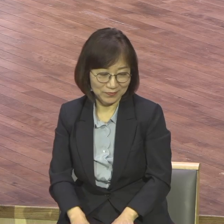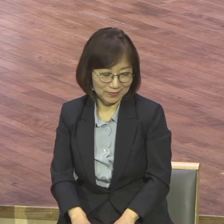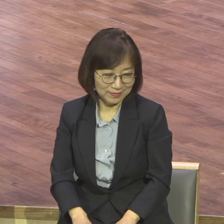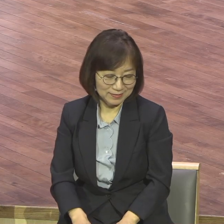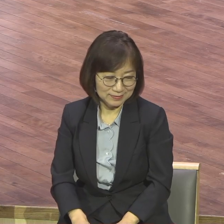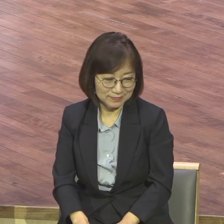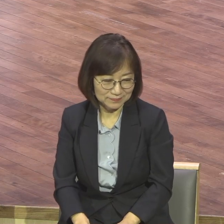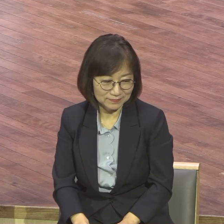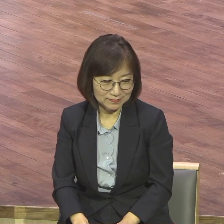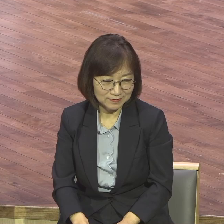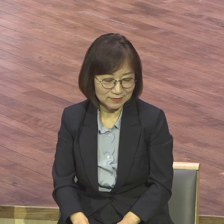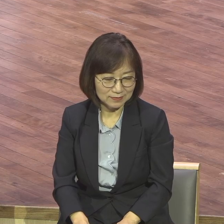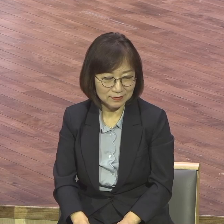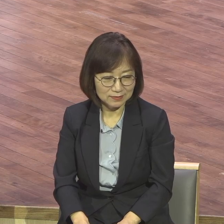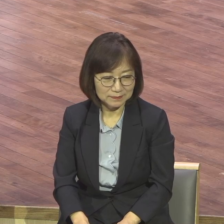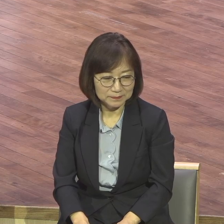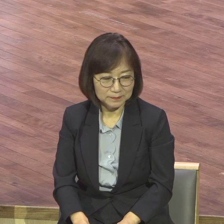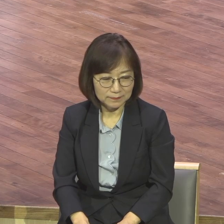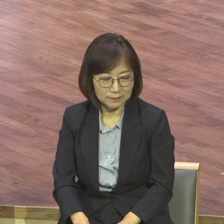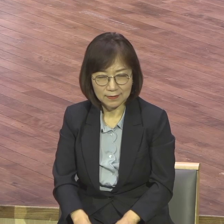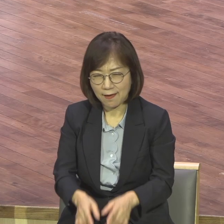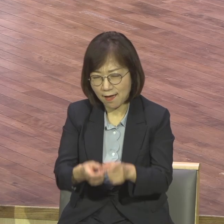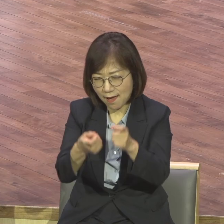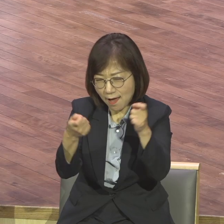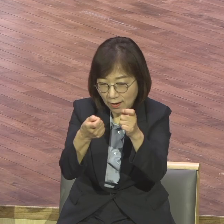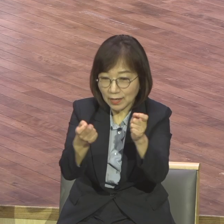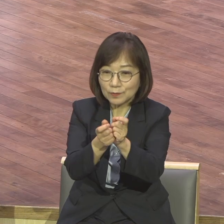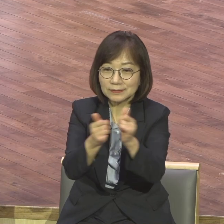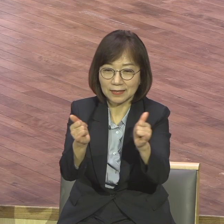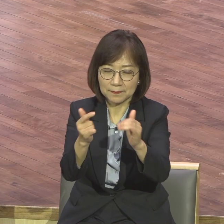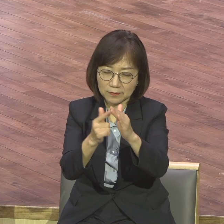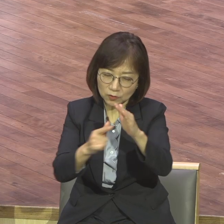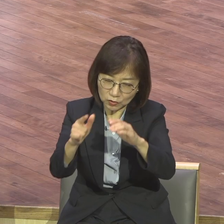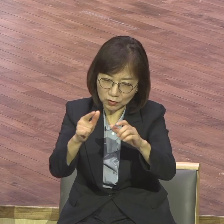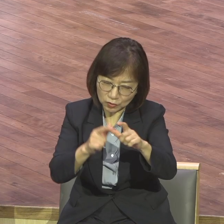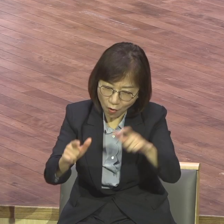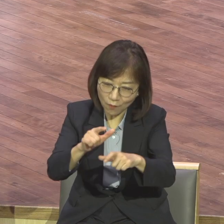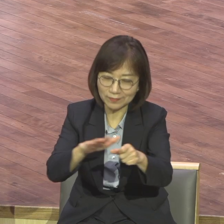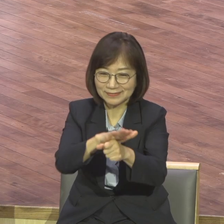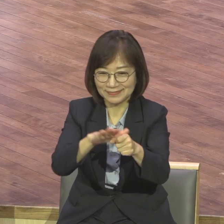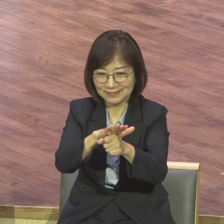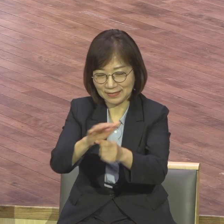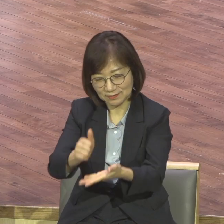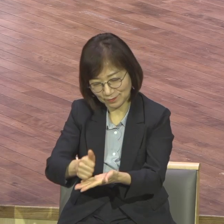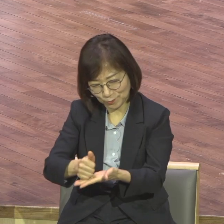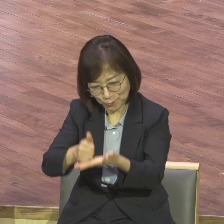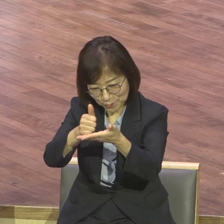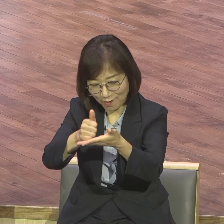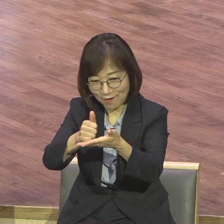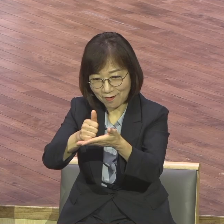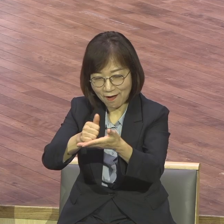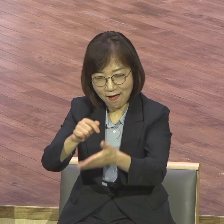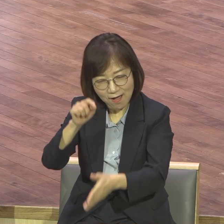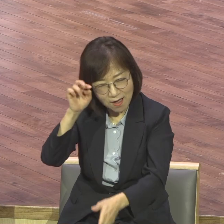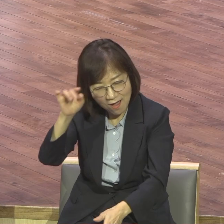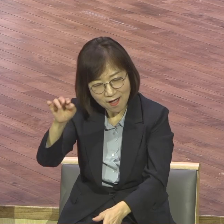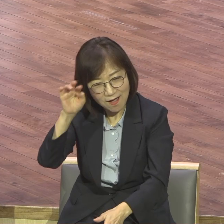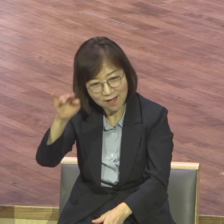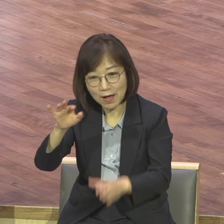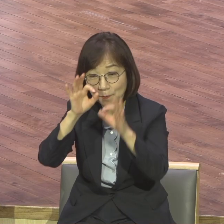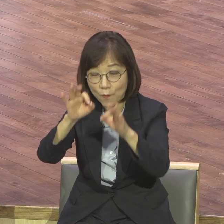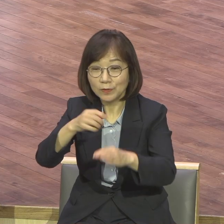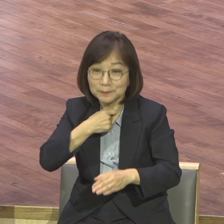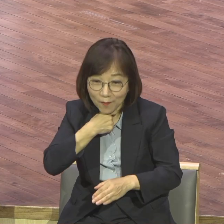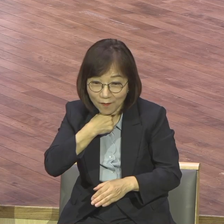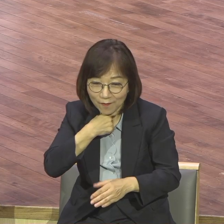그러니까 가장 가까울수록 더 사랑하고 가까울수록 더 존경하고 가까울수록 더 그립고 보고 싶고 그게